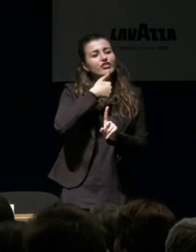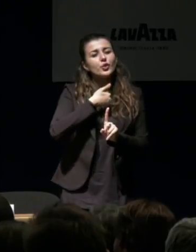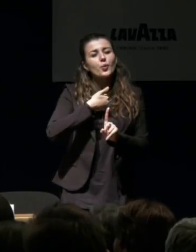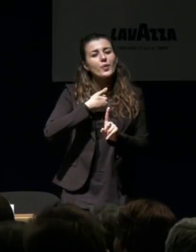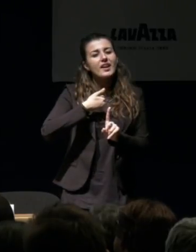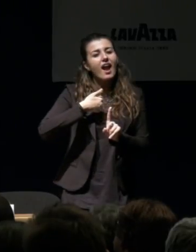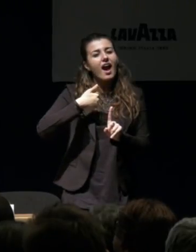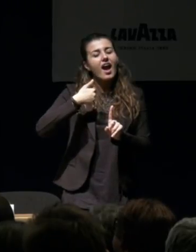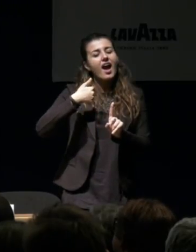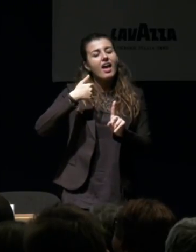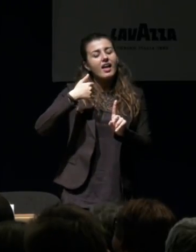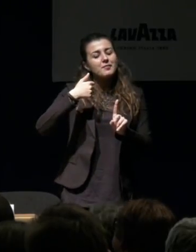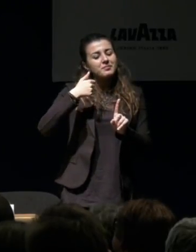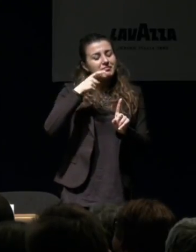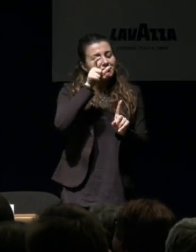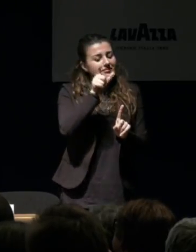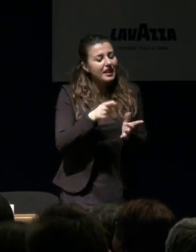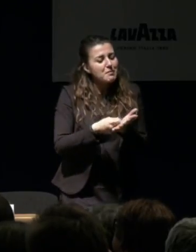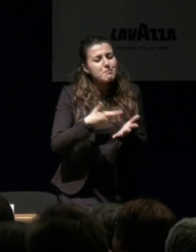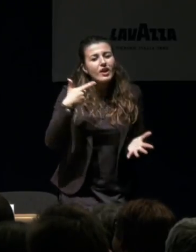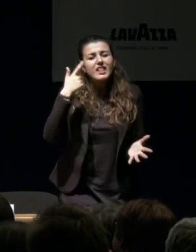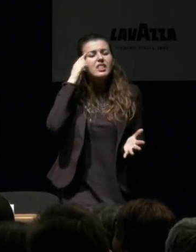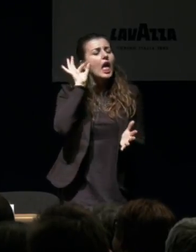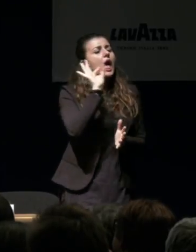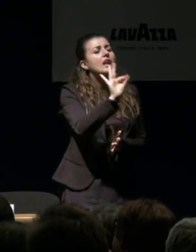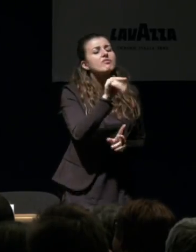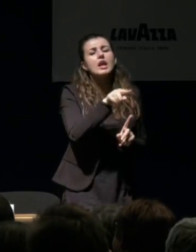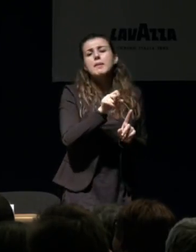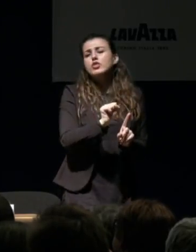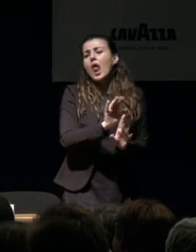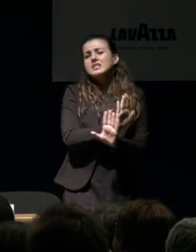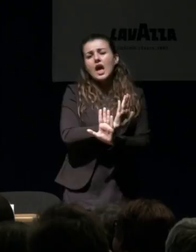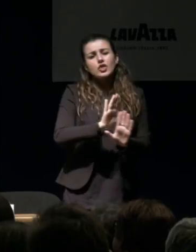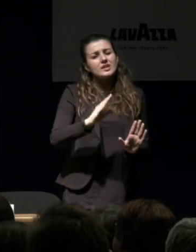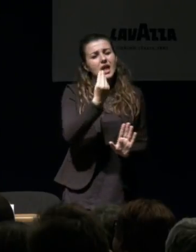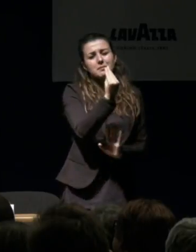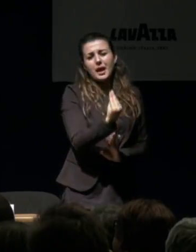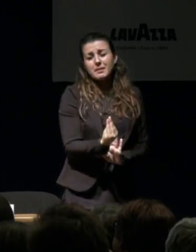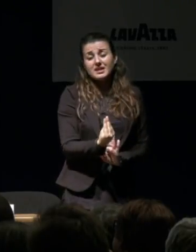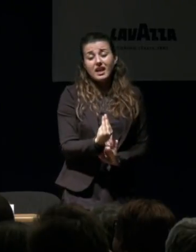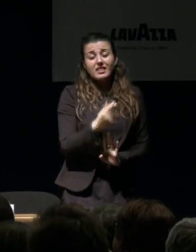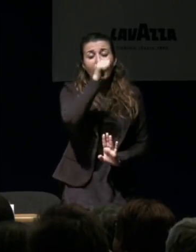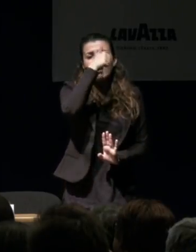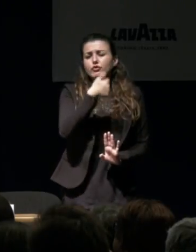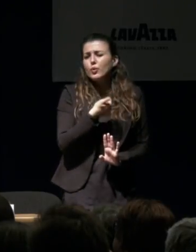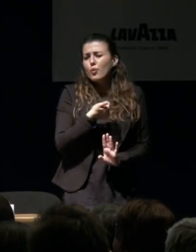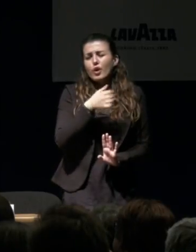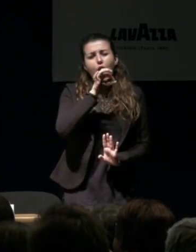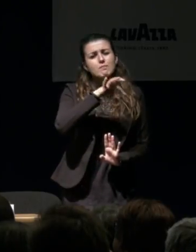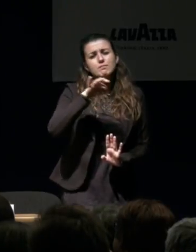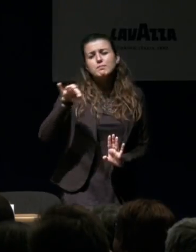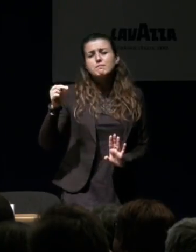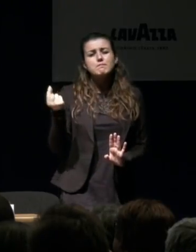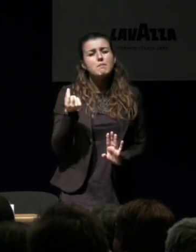e morale di riferimento che sono quelle figure poche che danno senso che